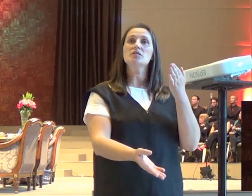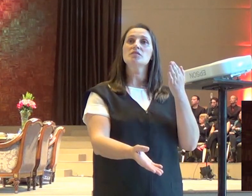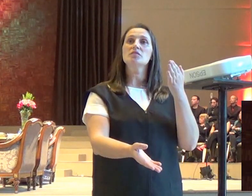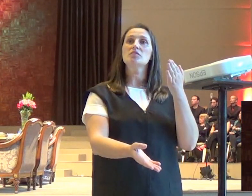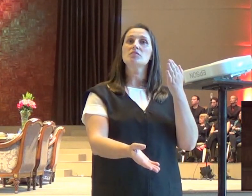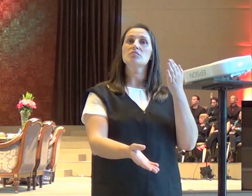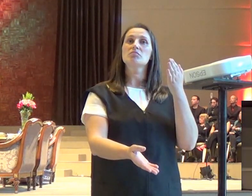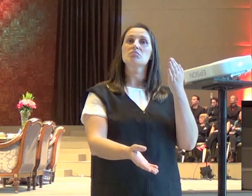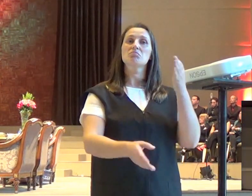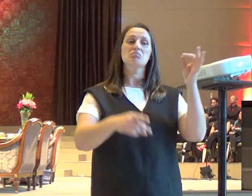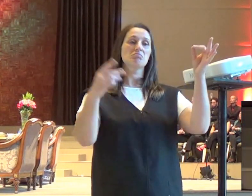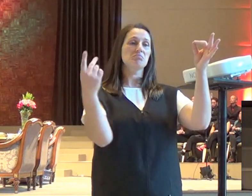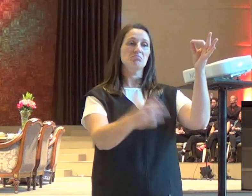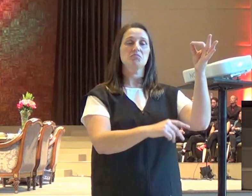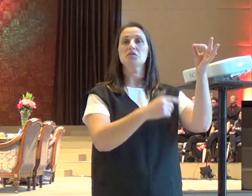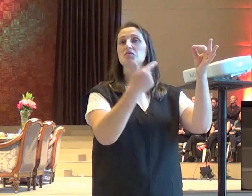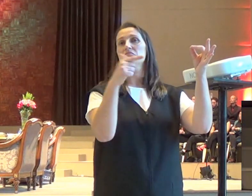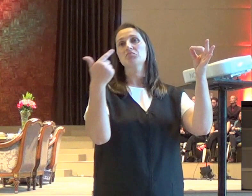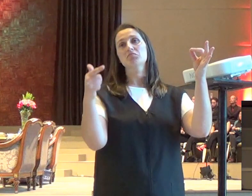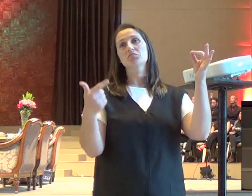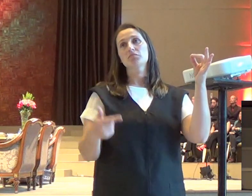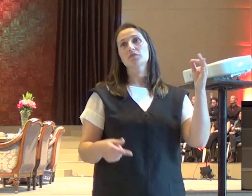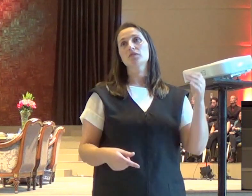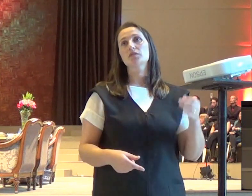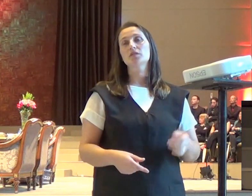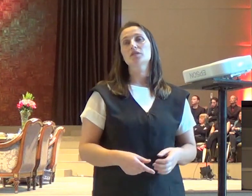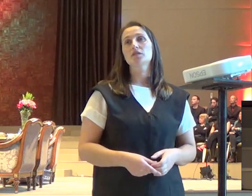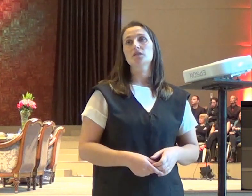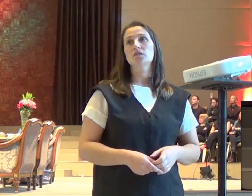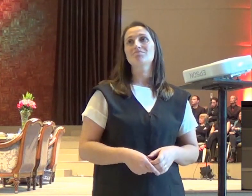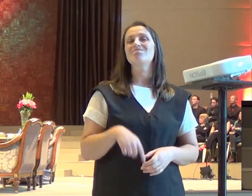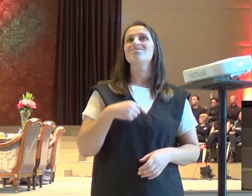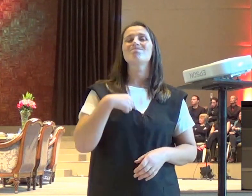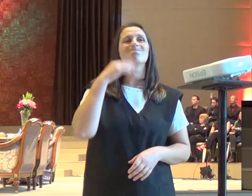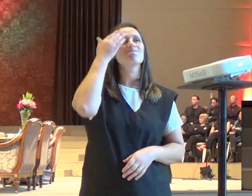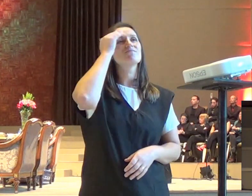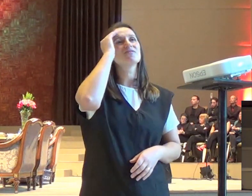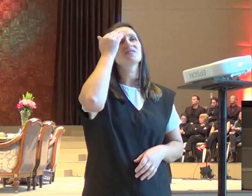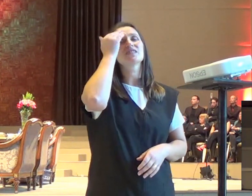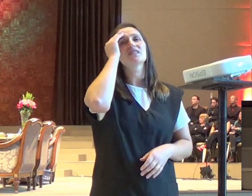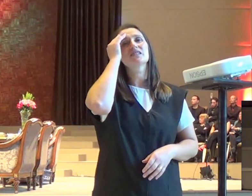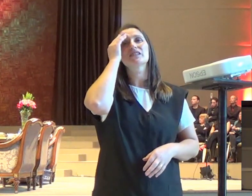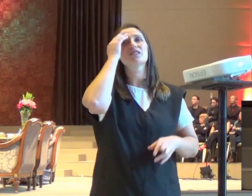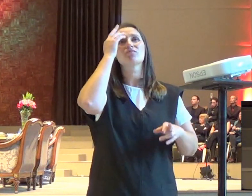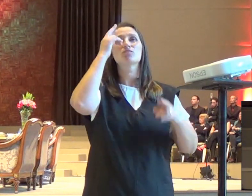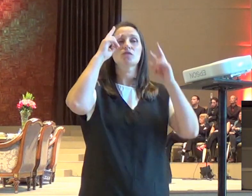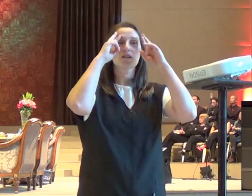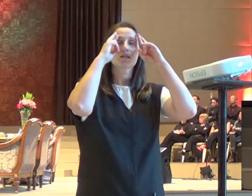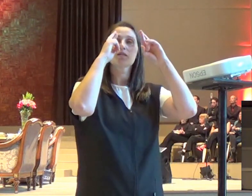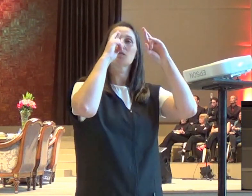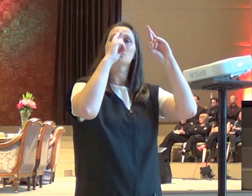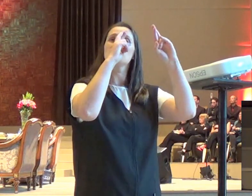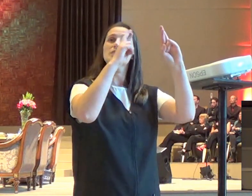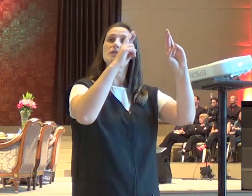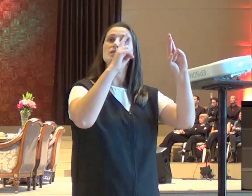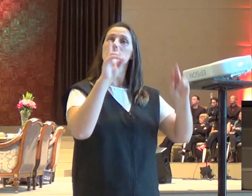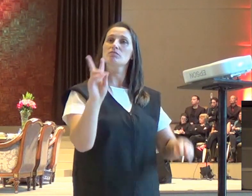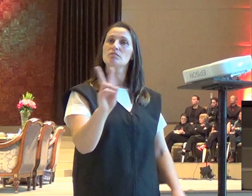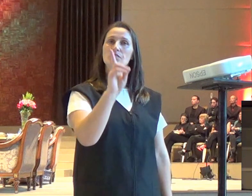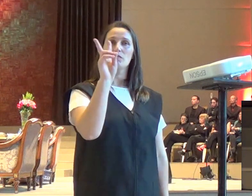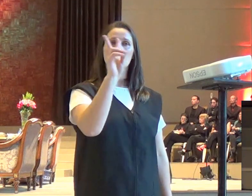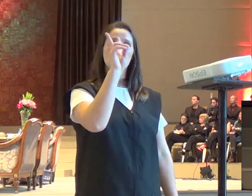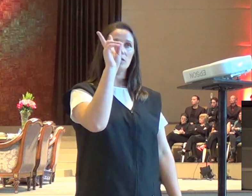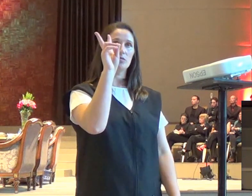pais e aí a gente não vai entender mais o respeito o valor